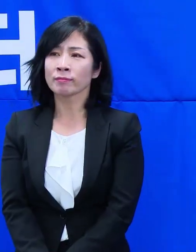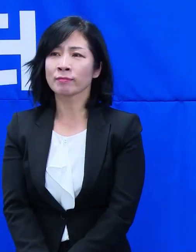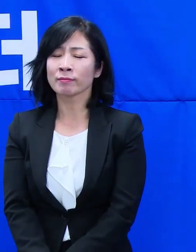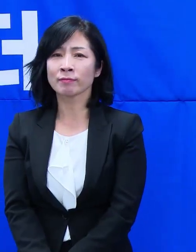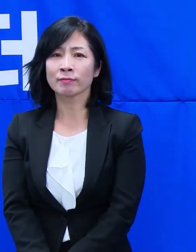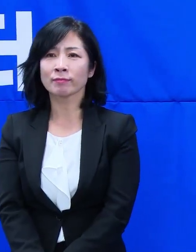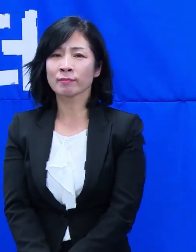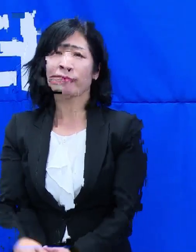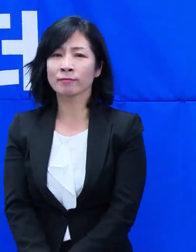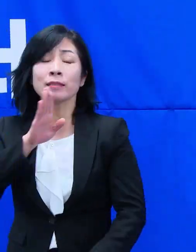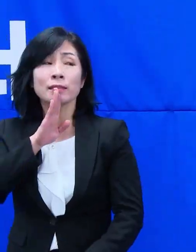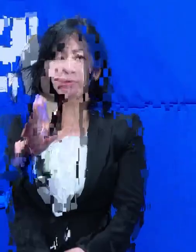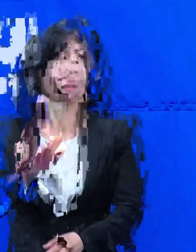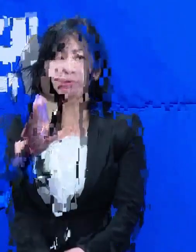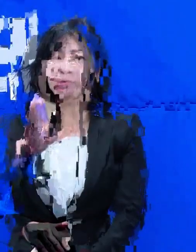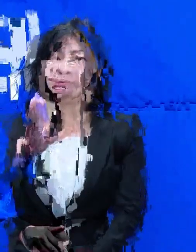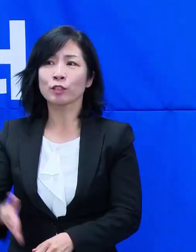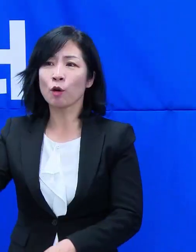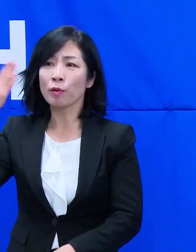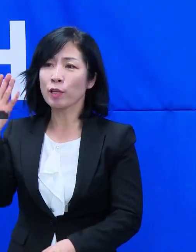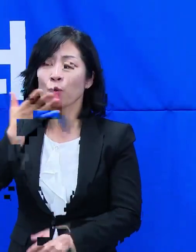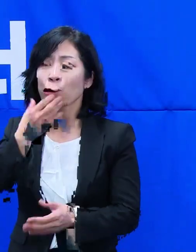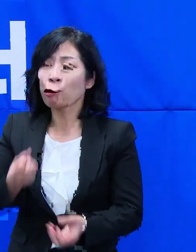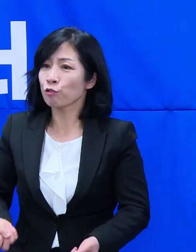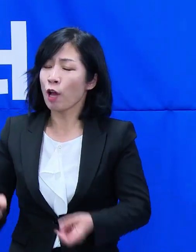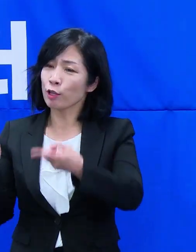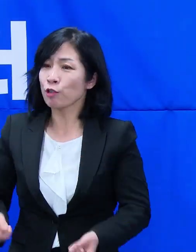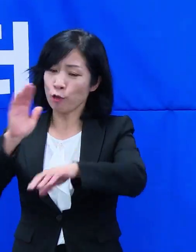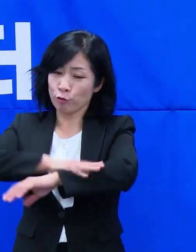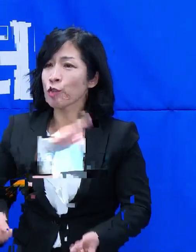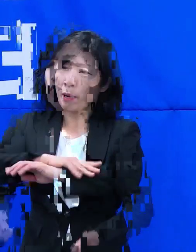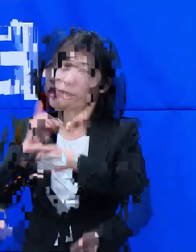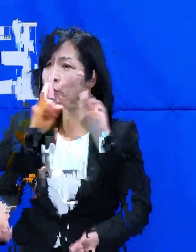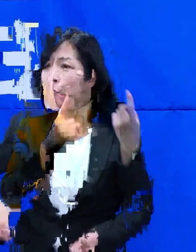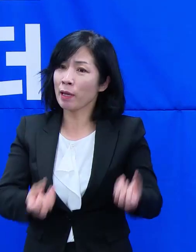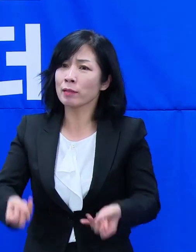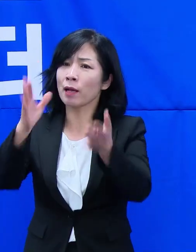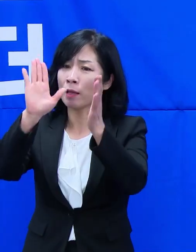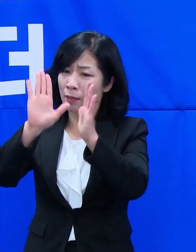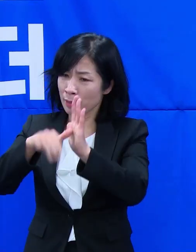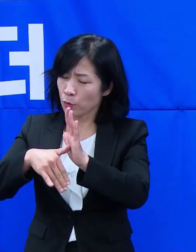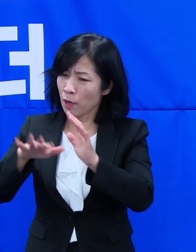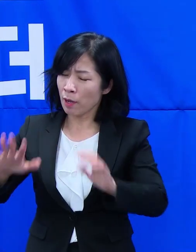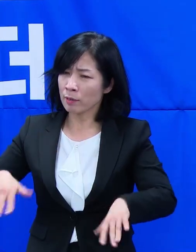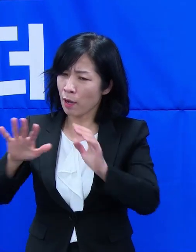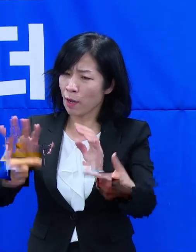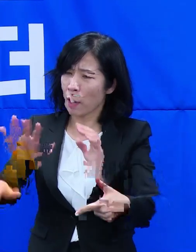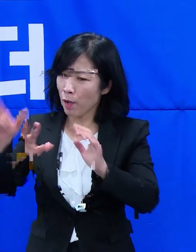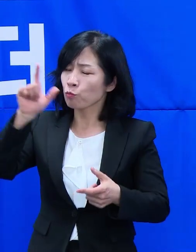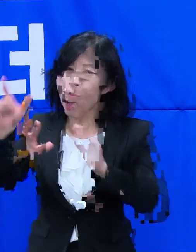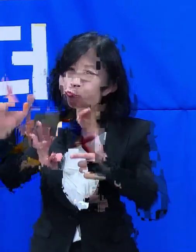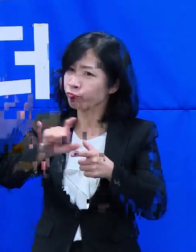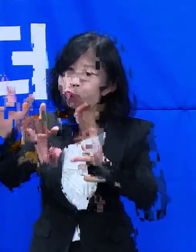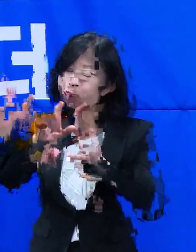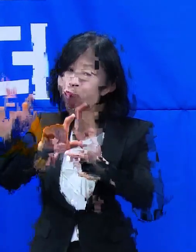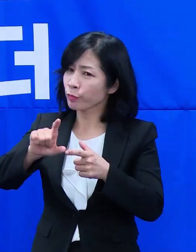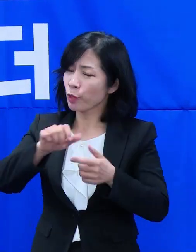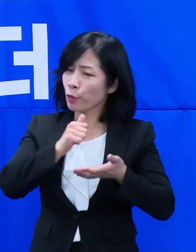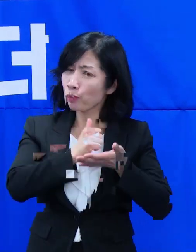예, 사실 지난번 출판기념회 때도 저희들이 참 고민하는 게 그렇습니다. 정말